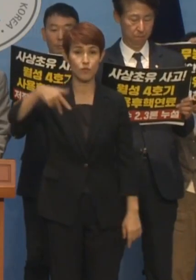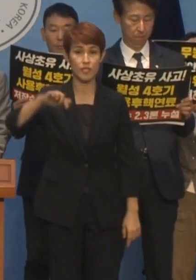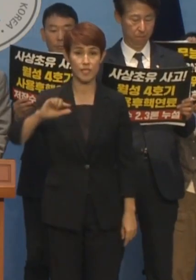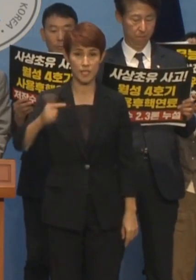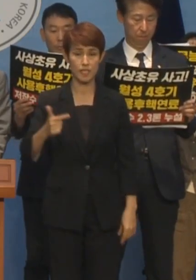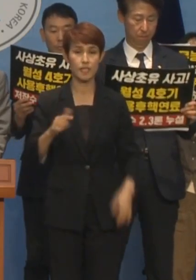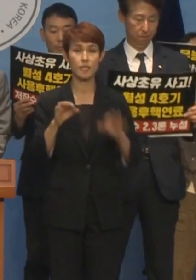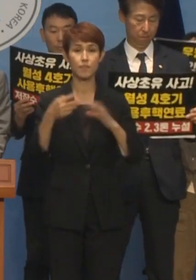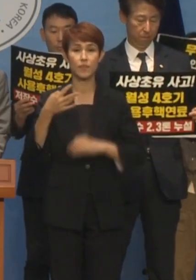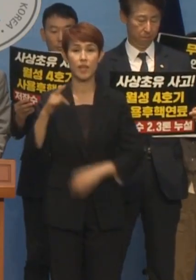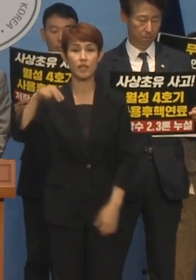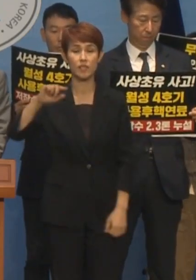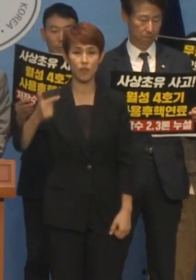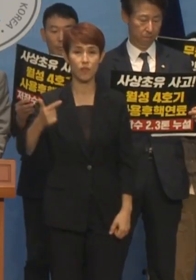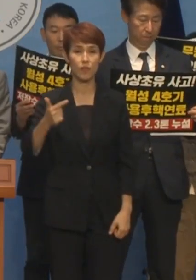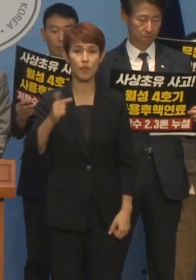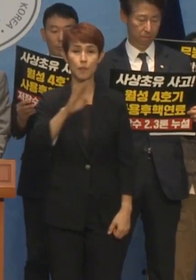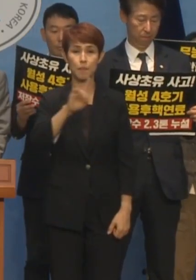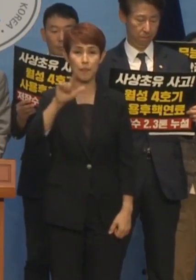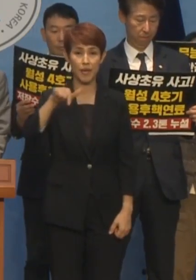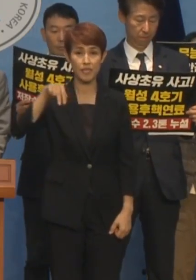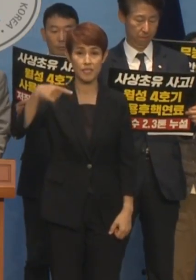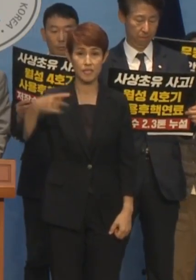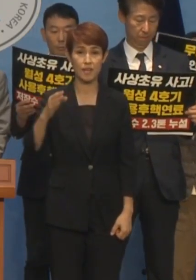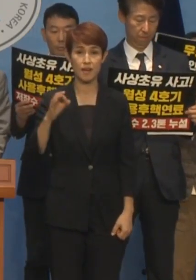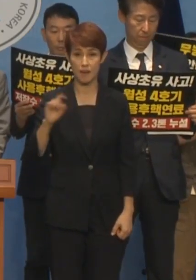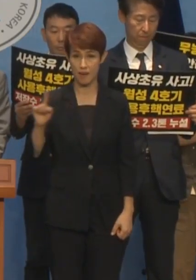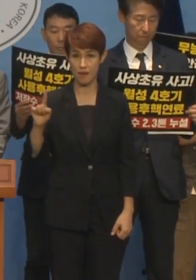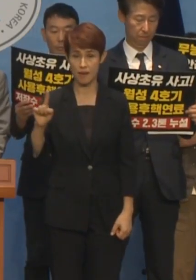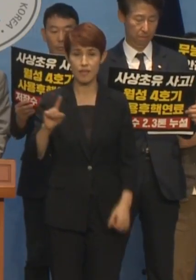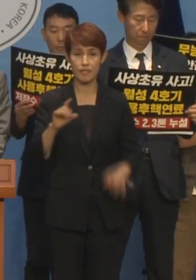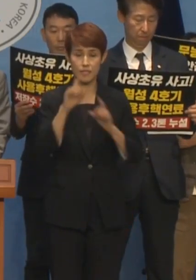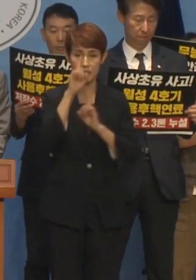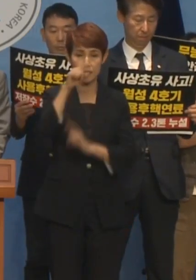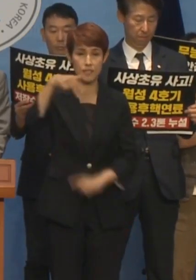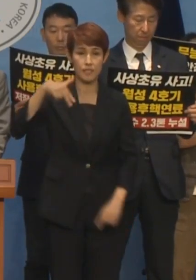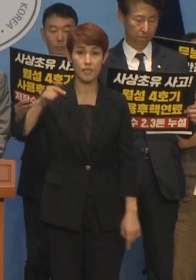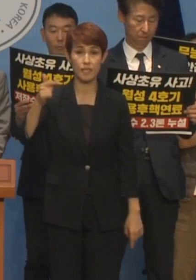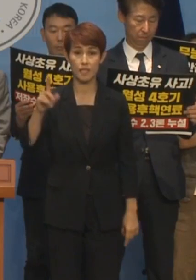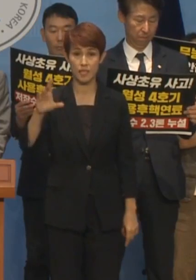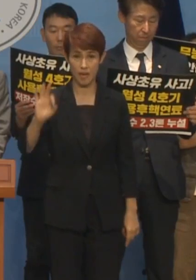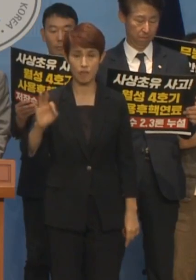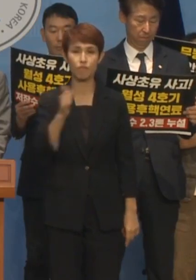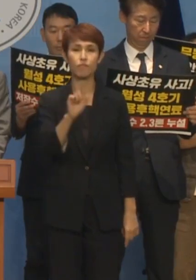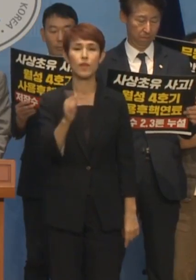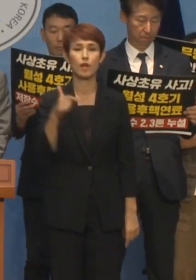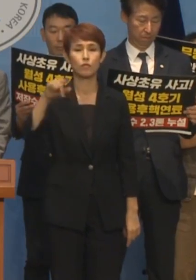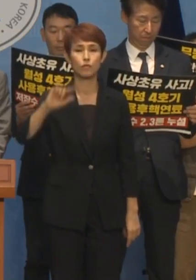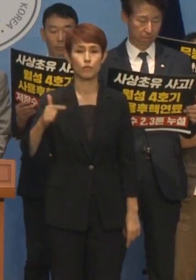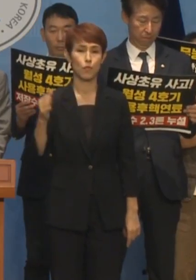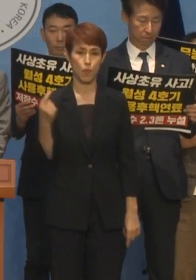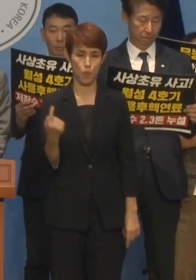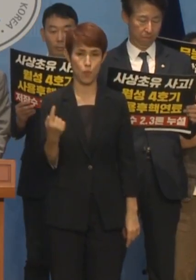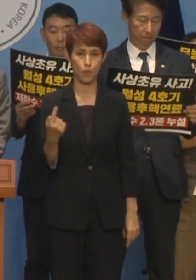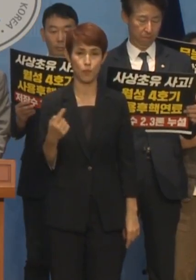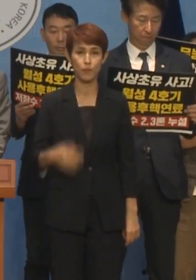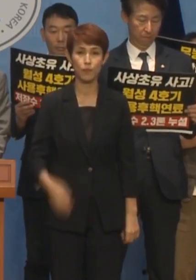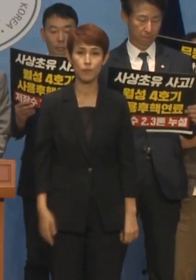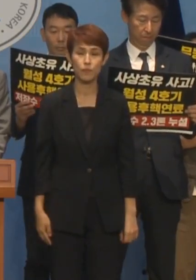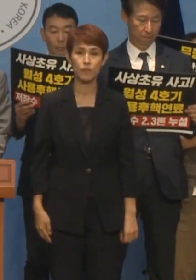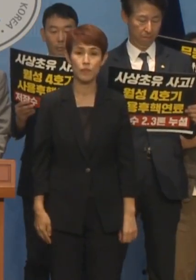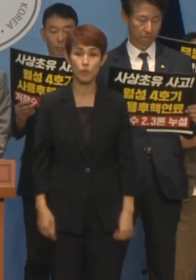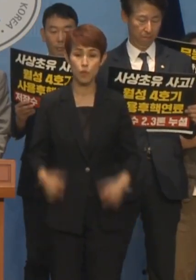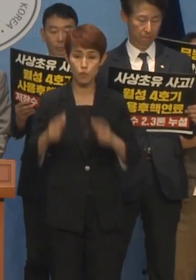김태선, 백승아, 송재봉, 이용우, 이재강, 이흉기, 한준호, 황분희